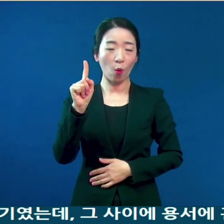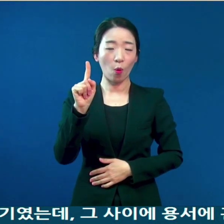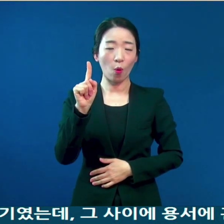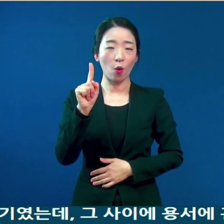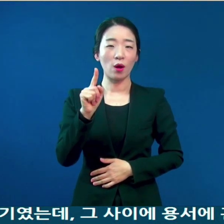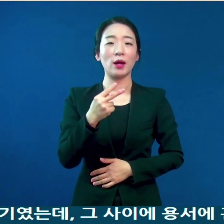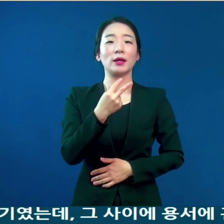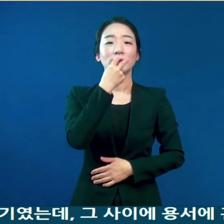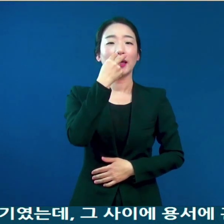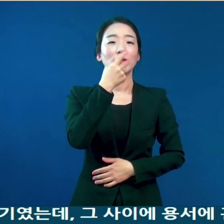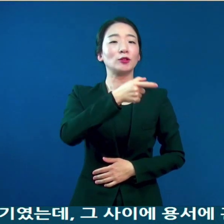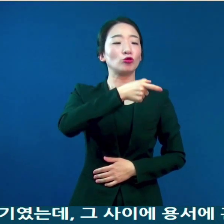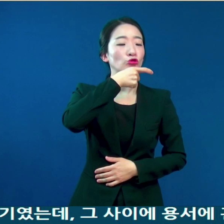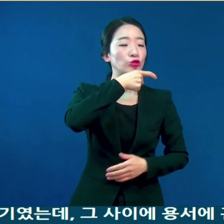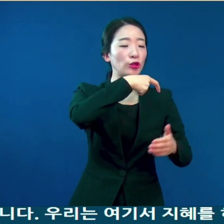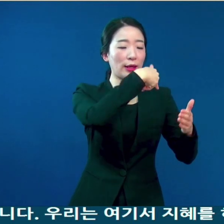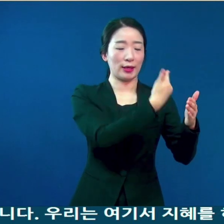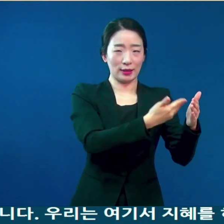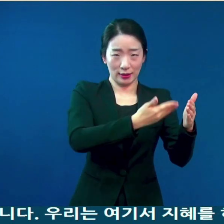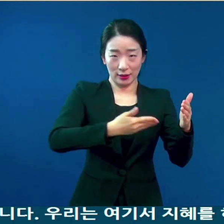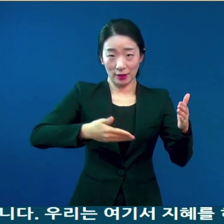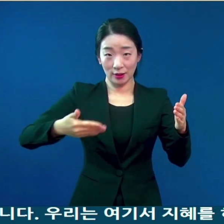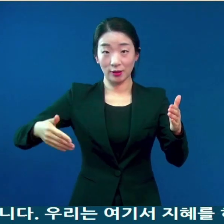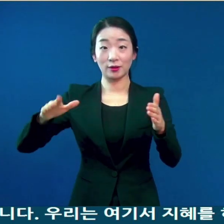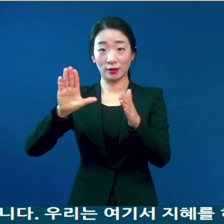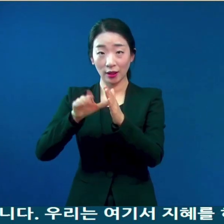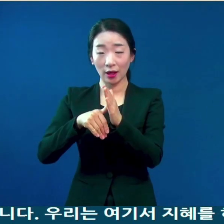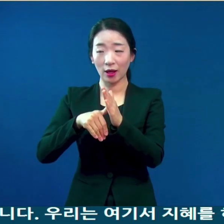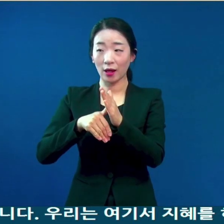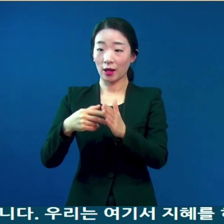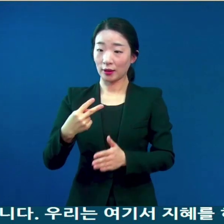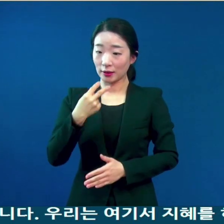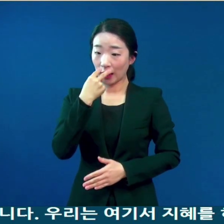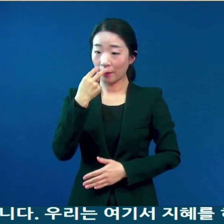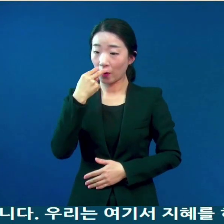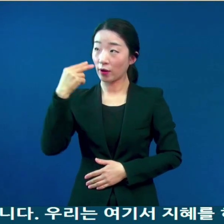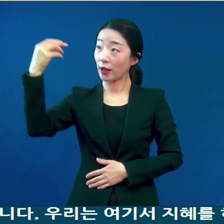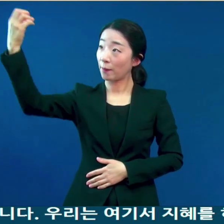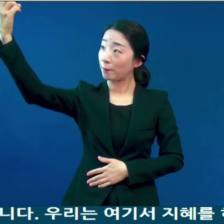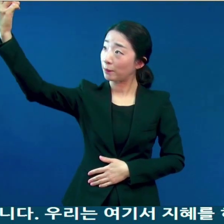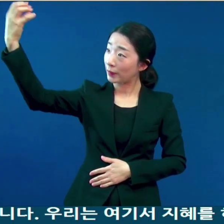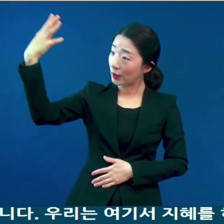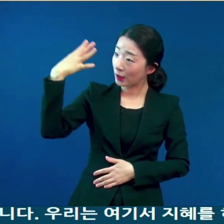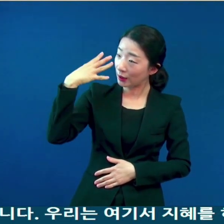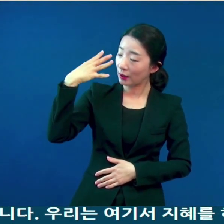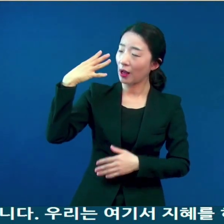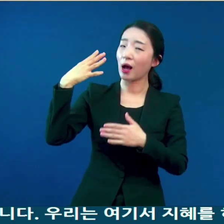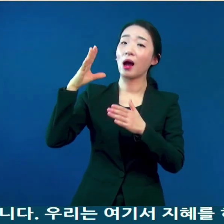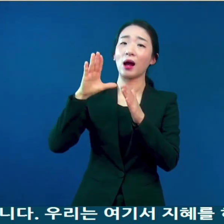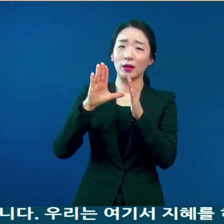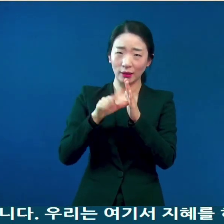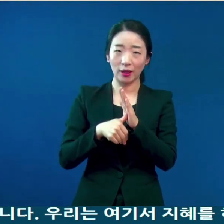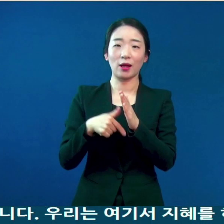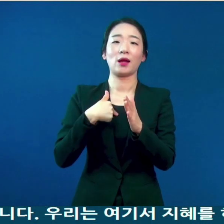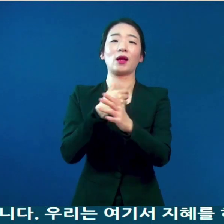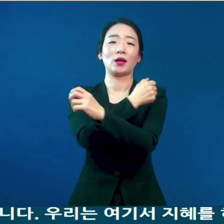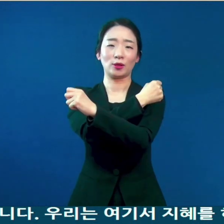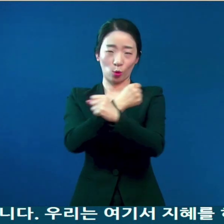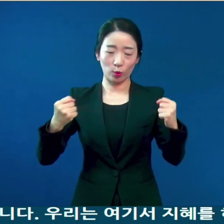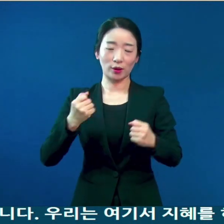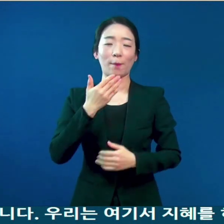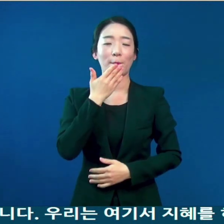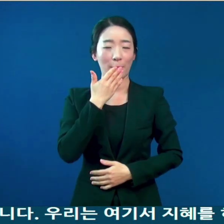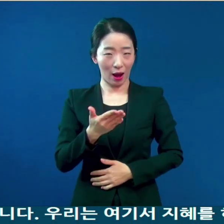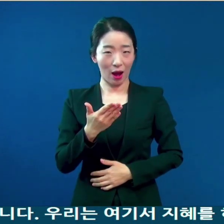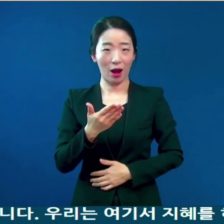때, 생명의 빛이 내 안에 비추어질 때, 그때 용서가 가능하다.